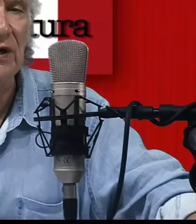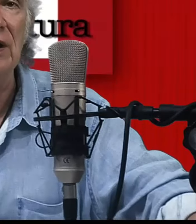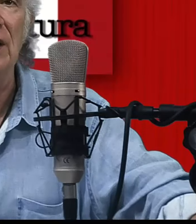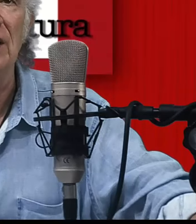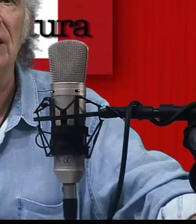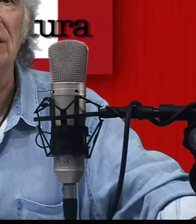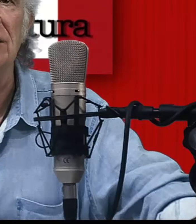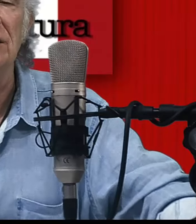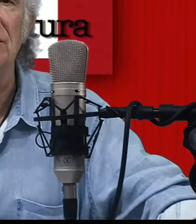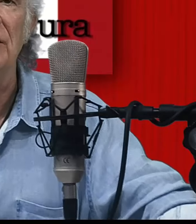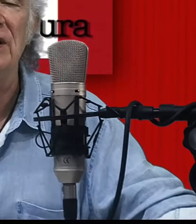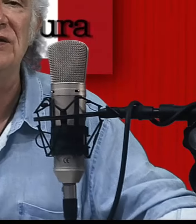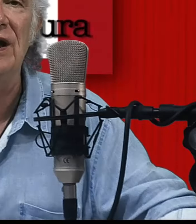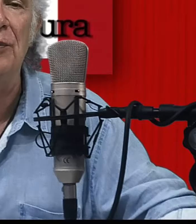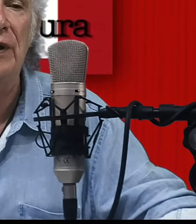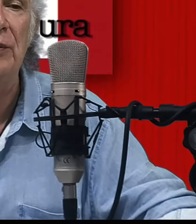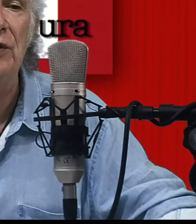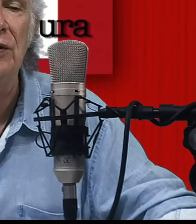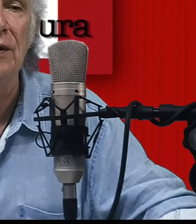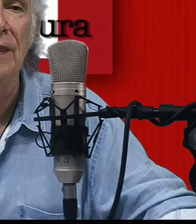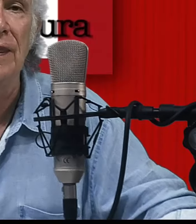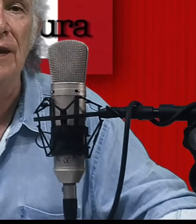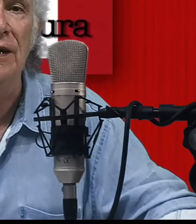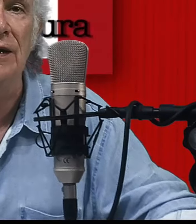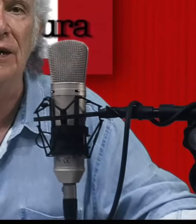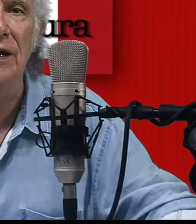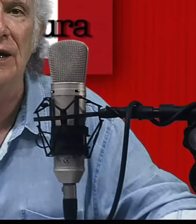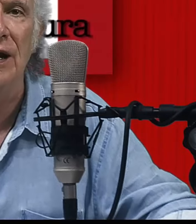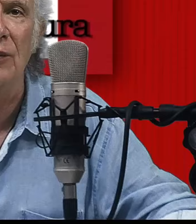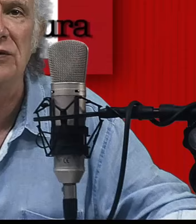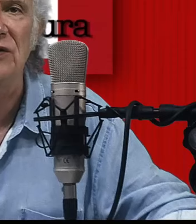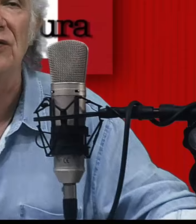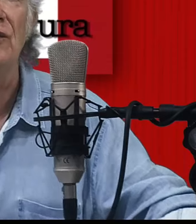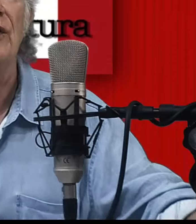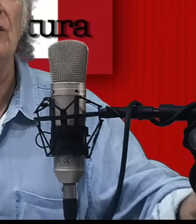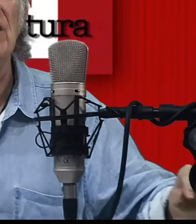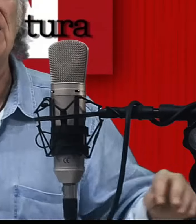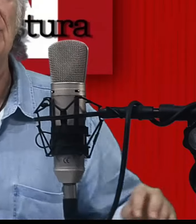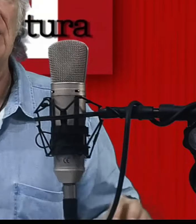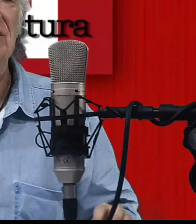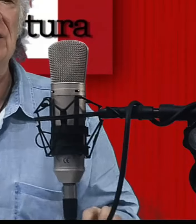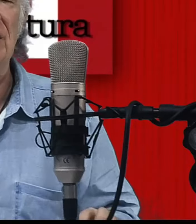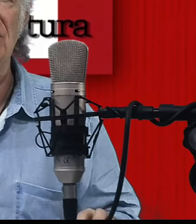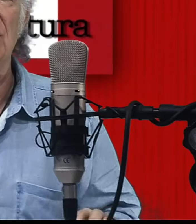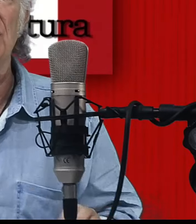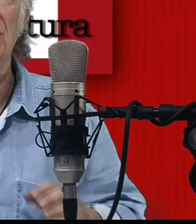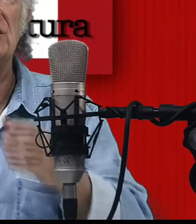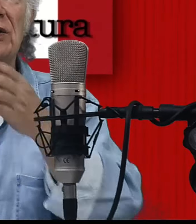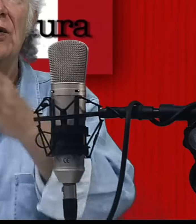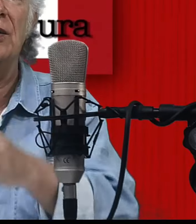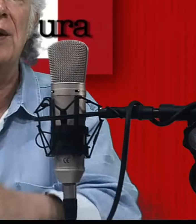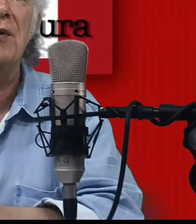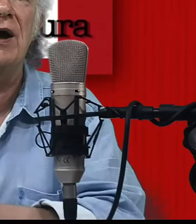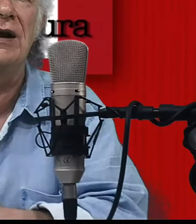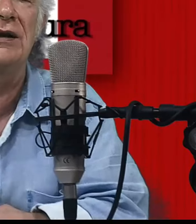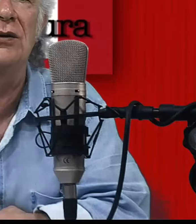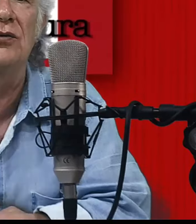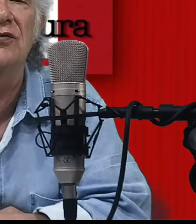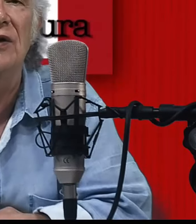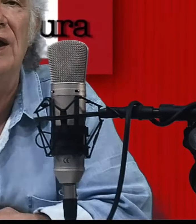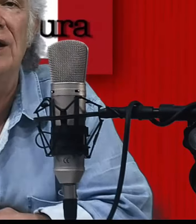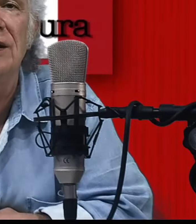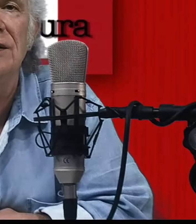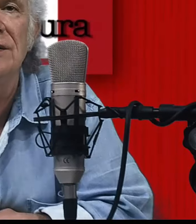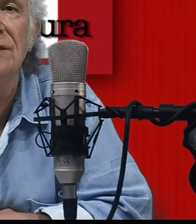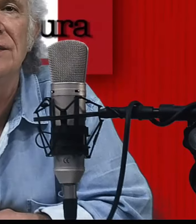consideraron de que merecía el premio y la votación fue unánime, así que yo muy contento. Vamos al